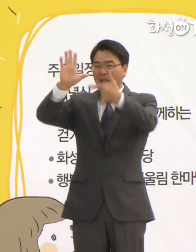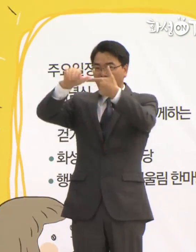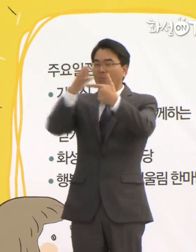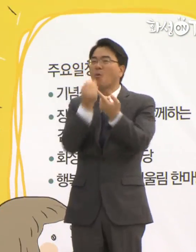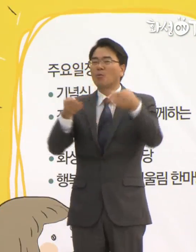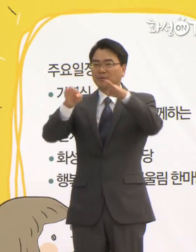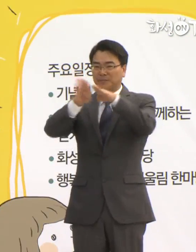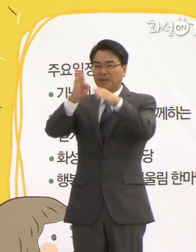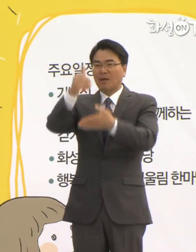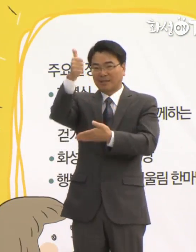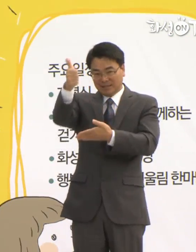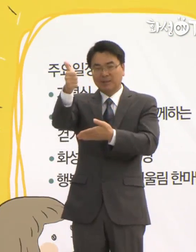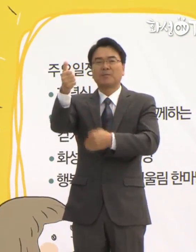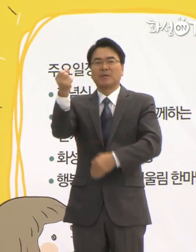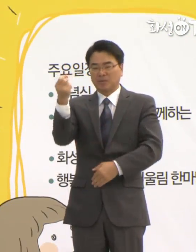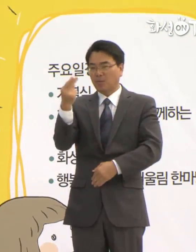화성복지타운 김정희 관장님,